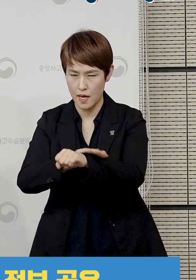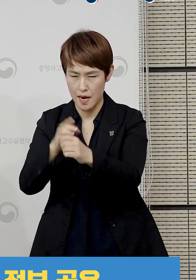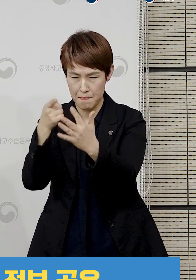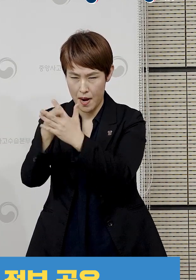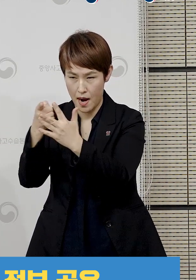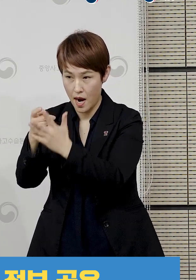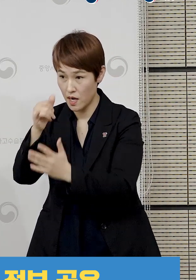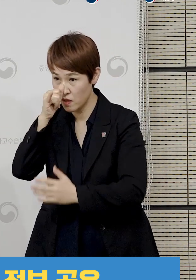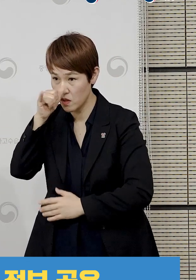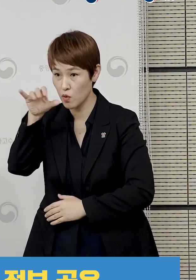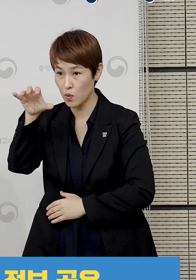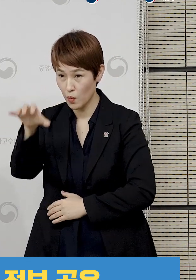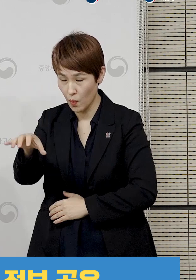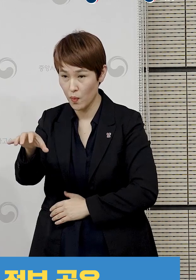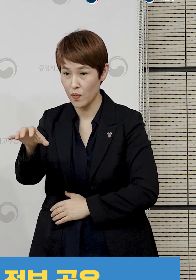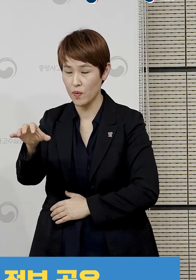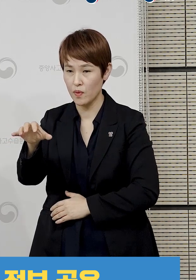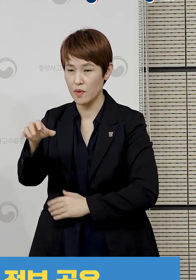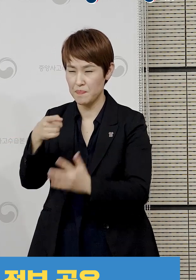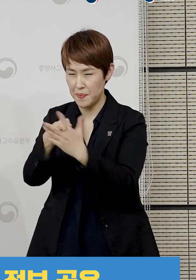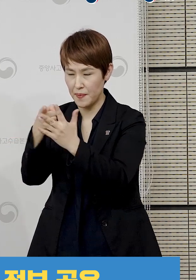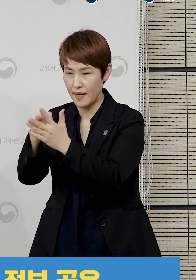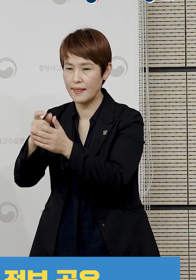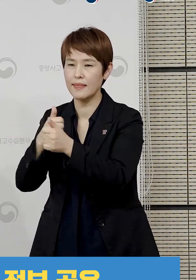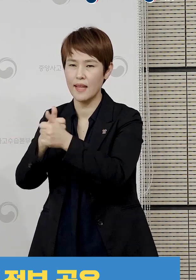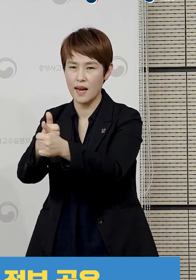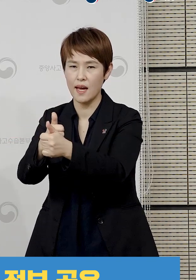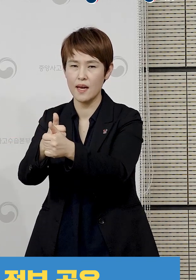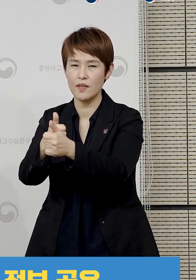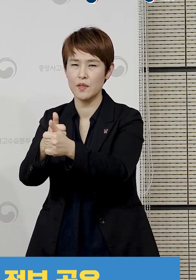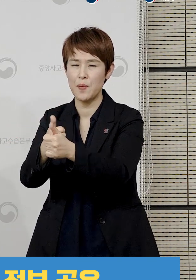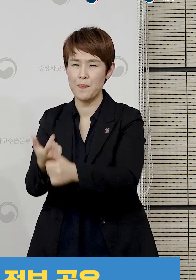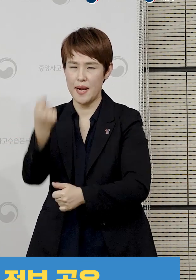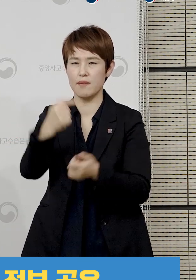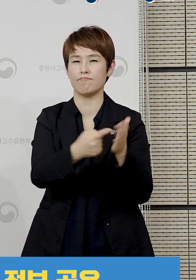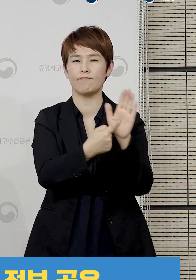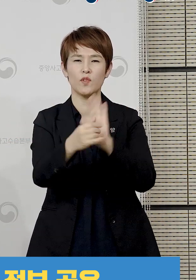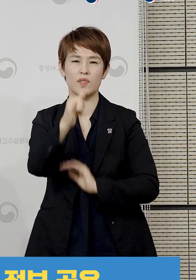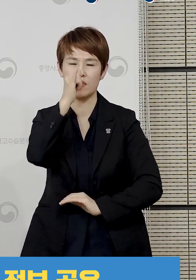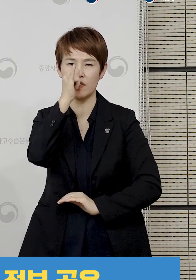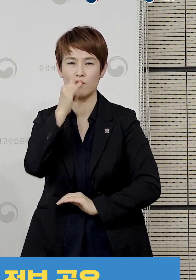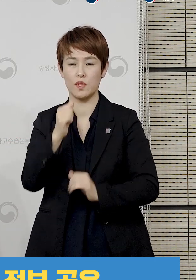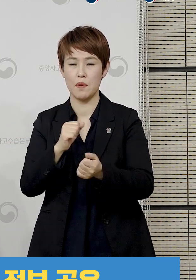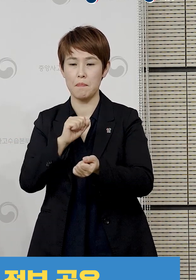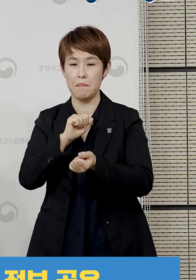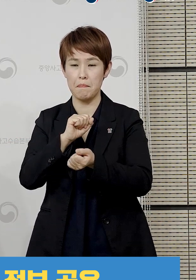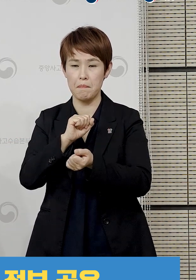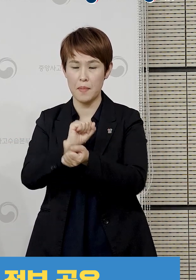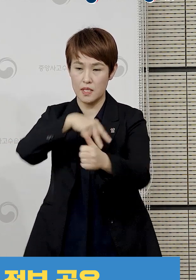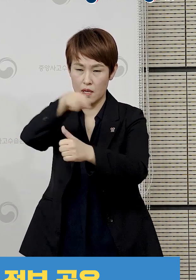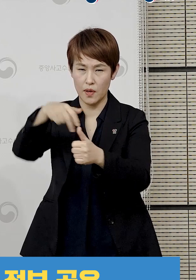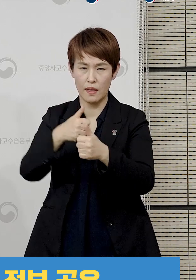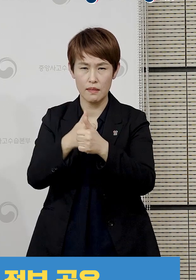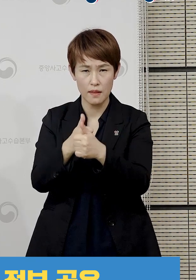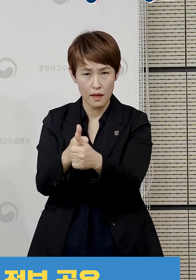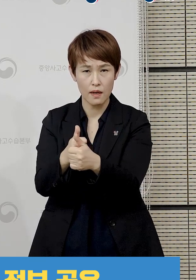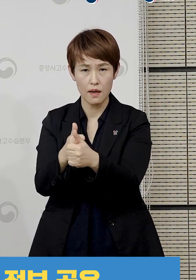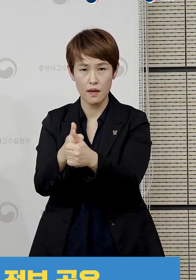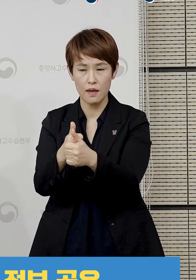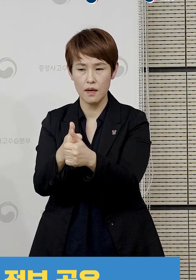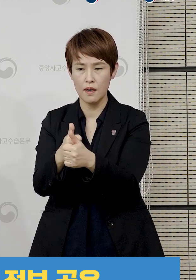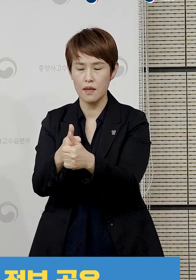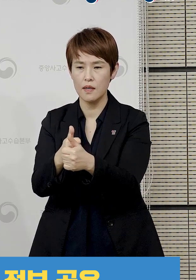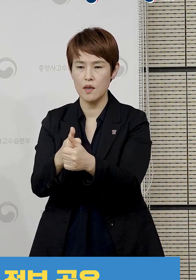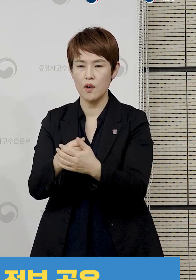내에 신속하게 정보를 공유하고자 하는 것이 저희 방역 당국의 기본적인 입장입니다. 사안에